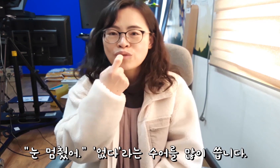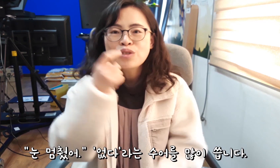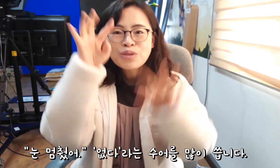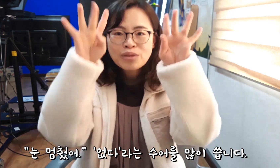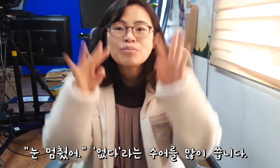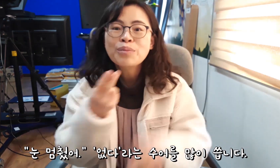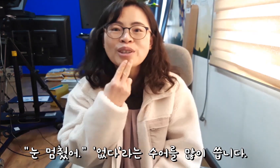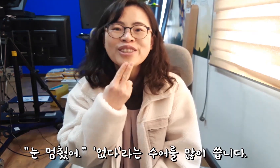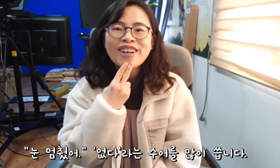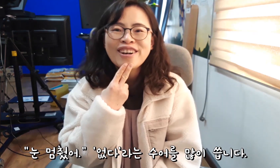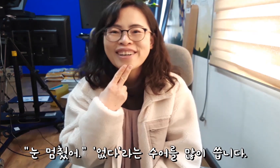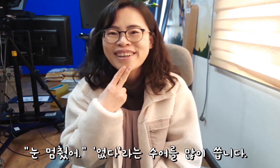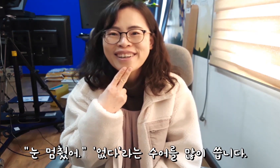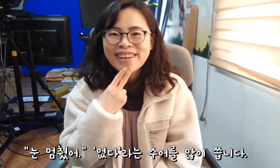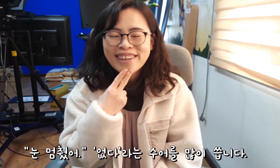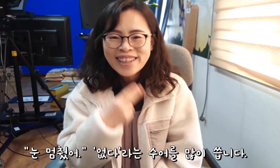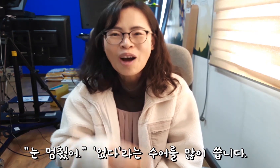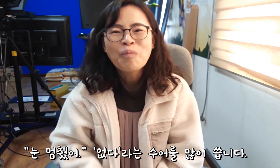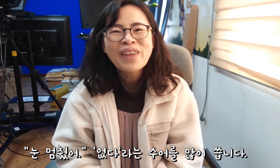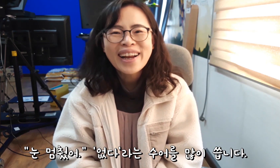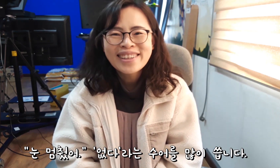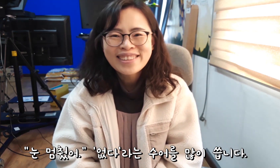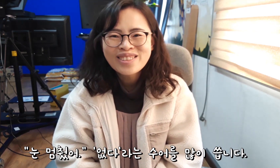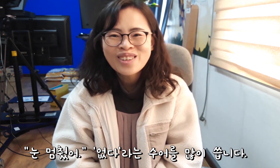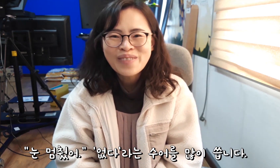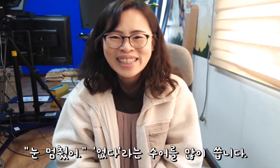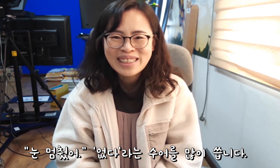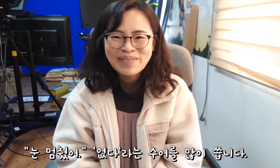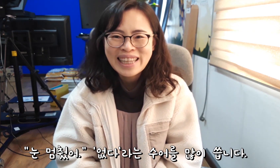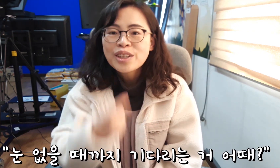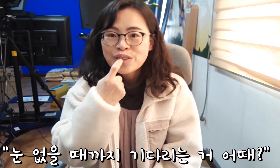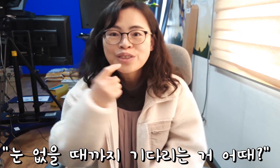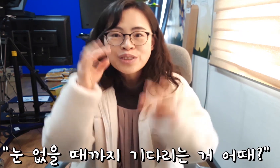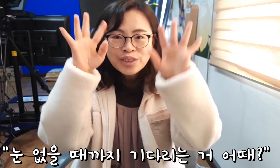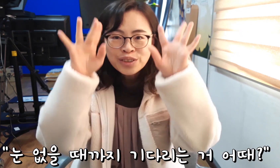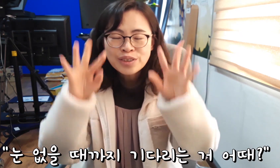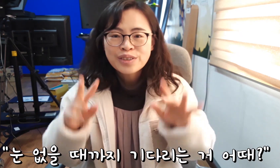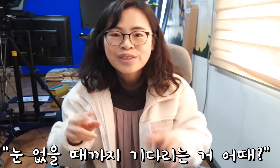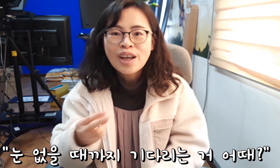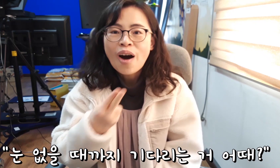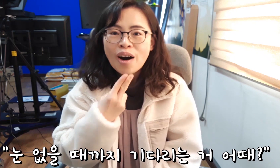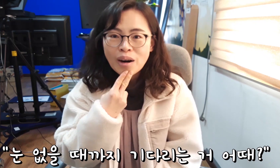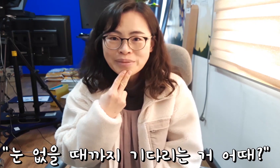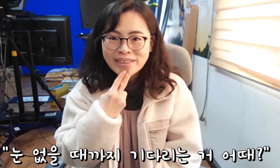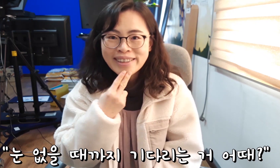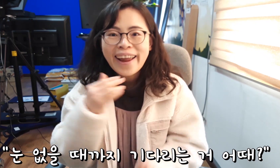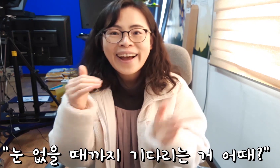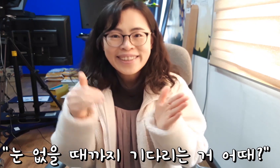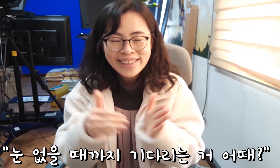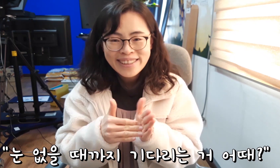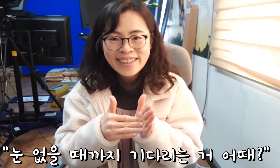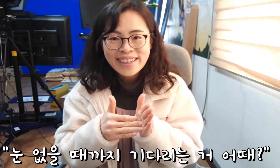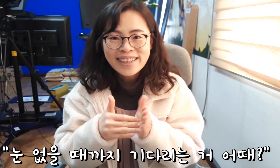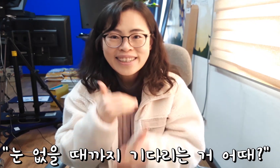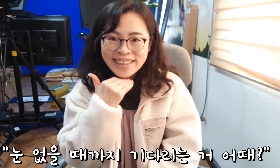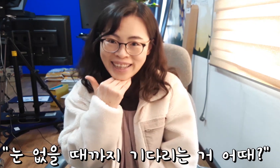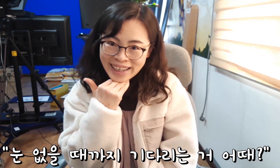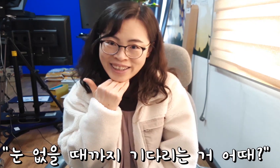눈 멈췄어. 이렇게 없다라는 수어를 많이 씁니다. 눈 없을 때까지 기다리는